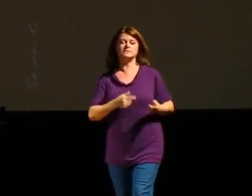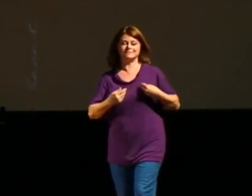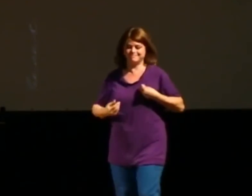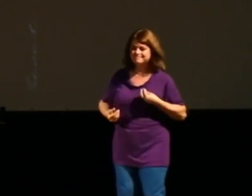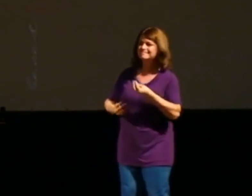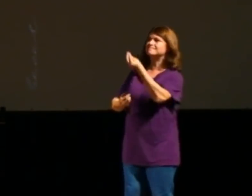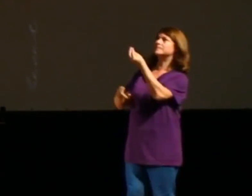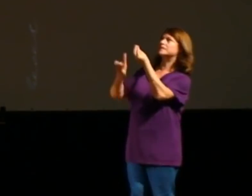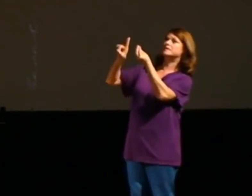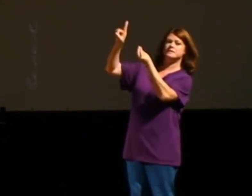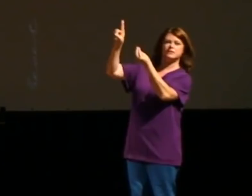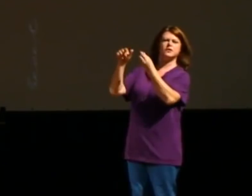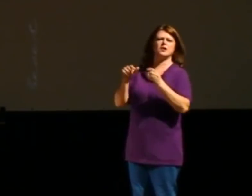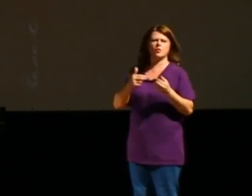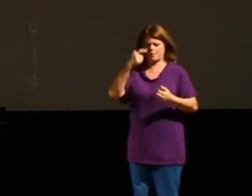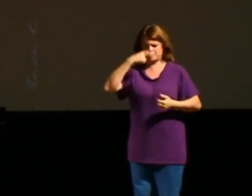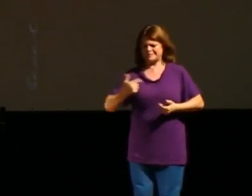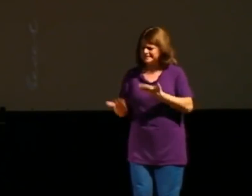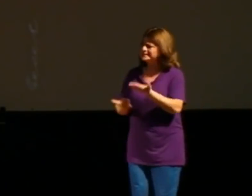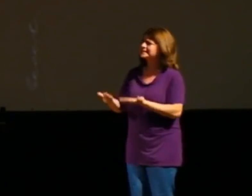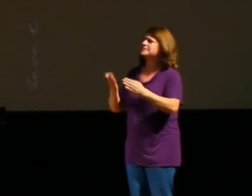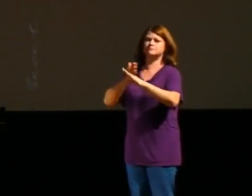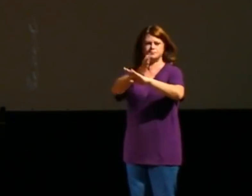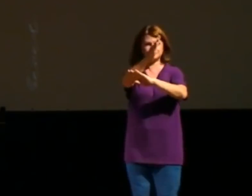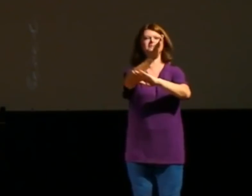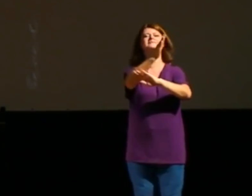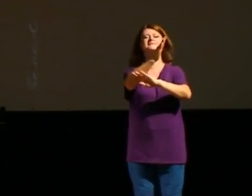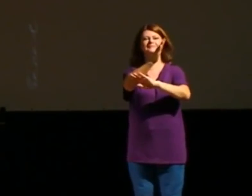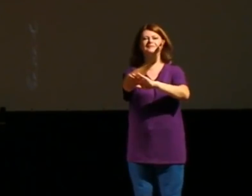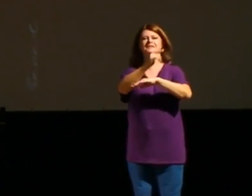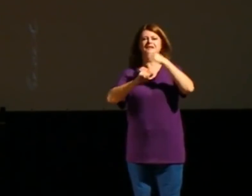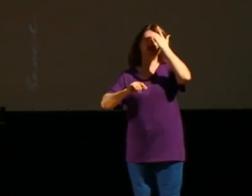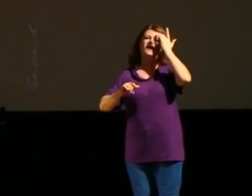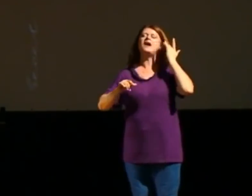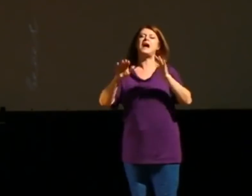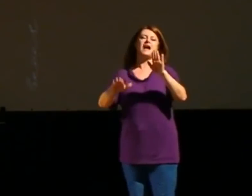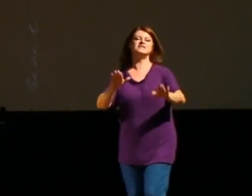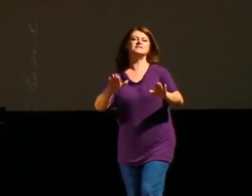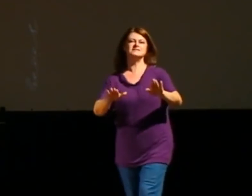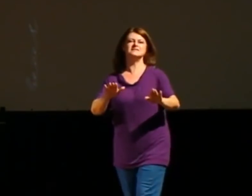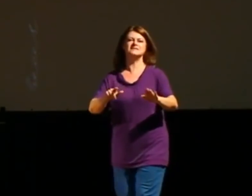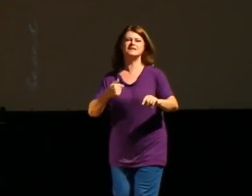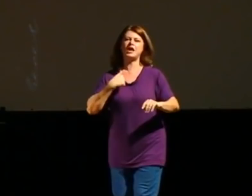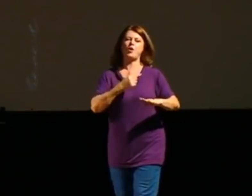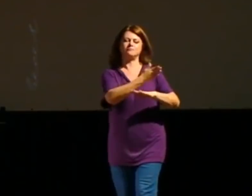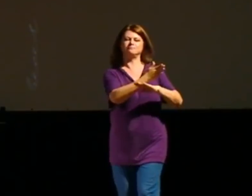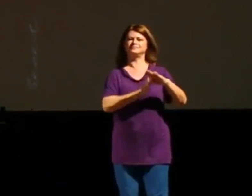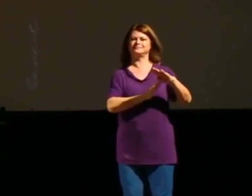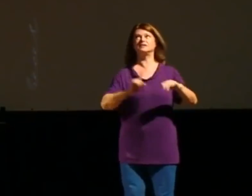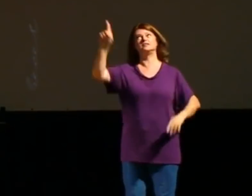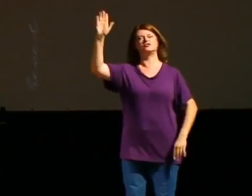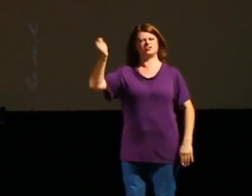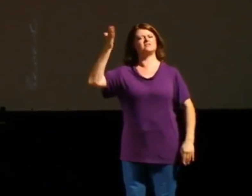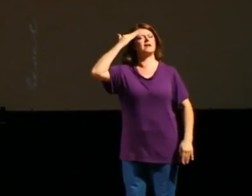verdade. Qual é o problema? O problema é que Deus sabe que eu estou reprovado, eu não sou obreiro aprovado, então eu